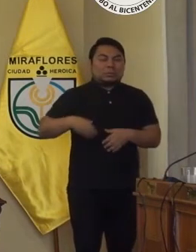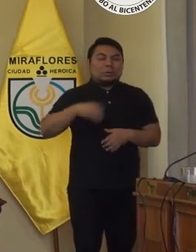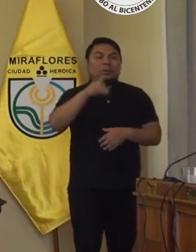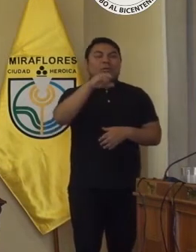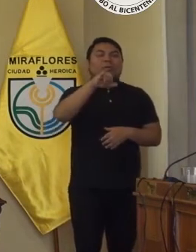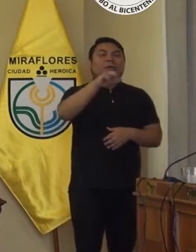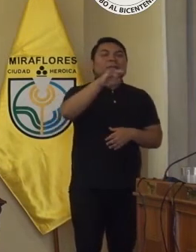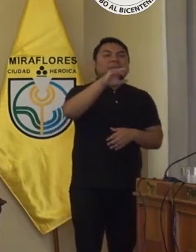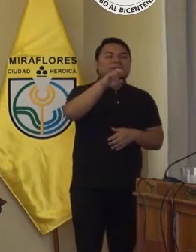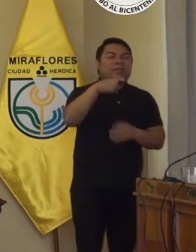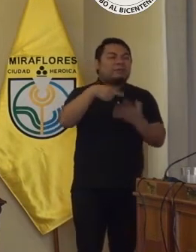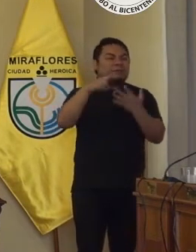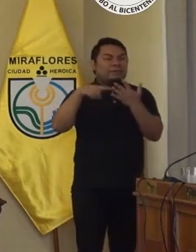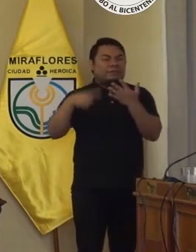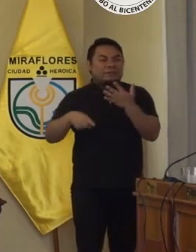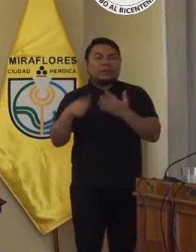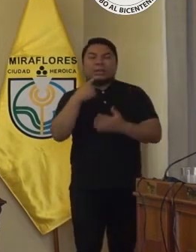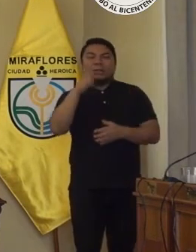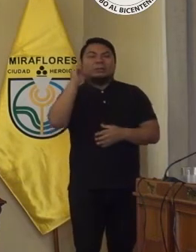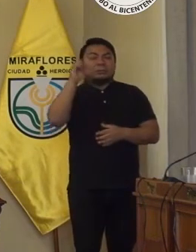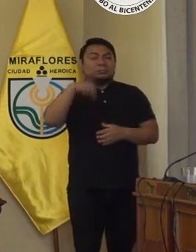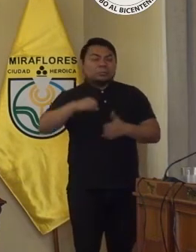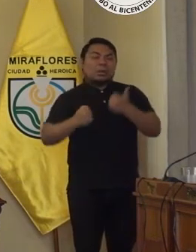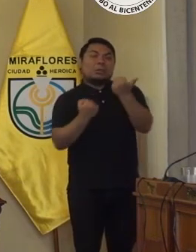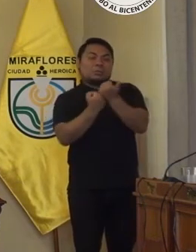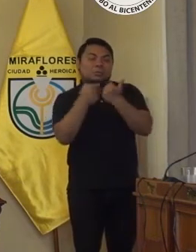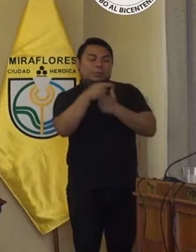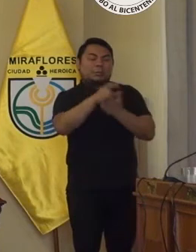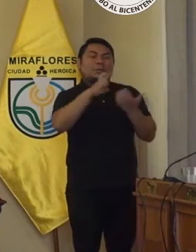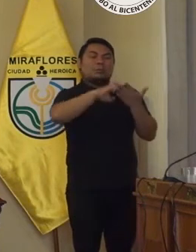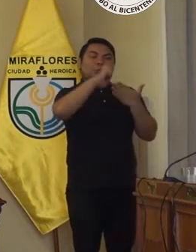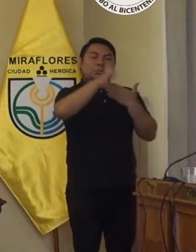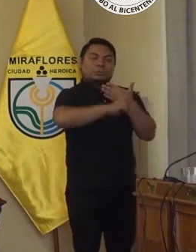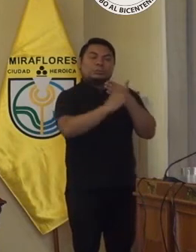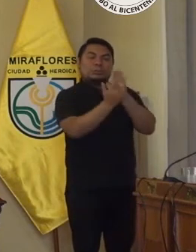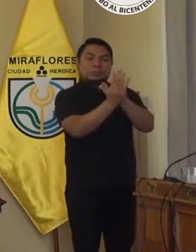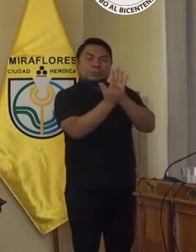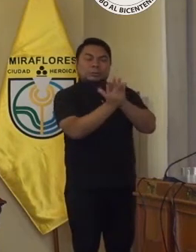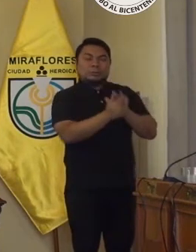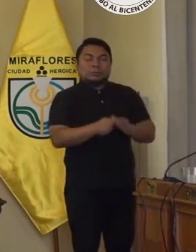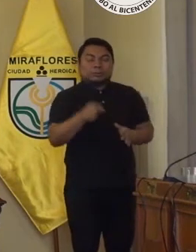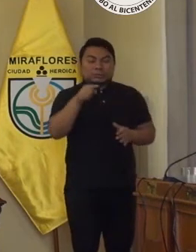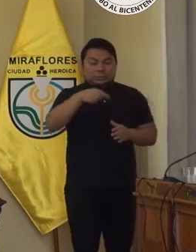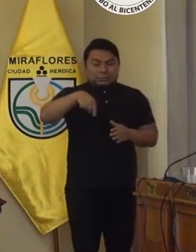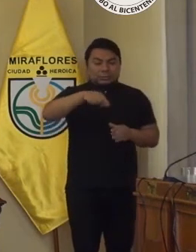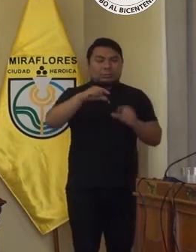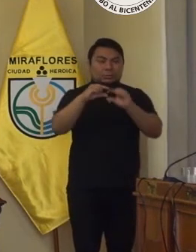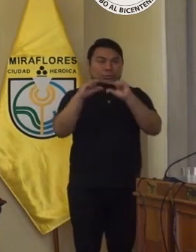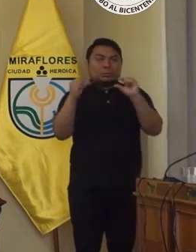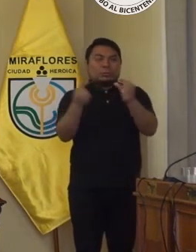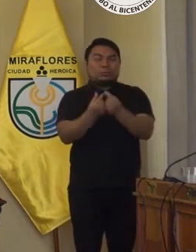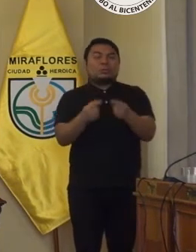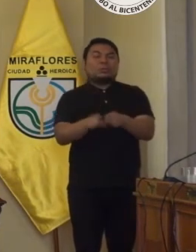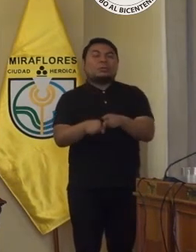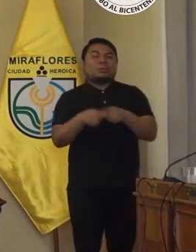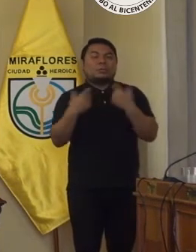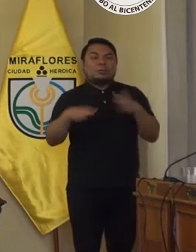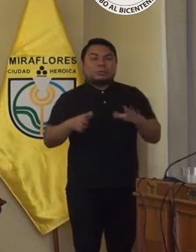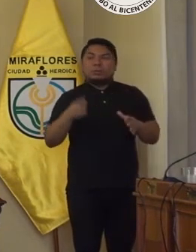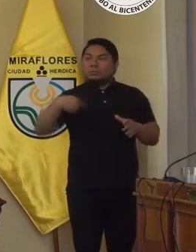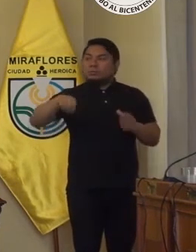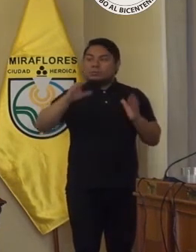entre otros, testimoniaron también su apoyo al proyecto de ley. Esta comisión, contando con el quórum